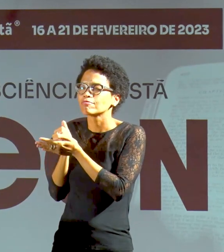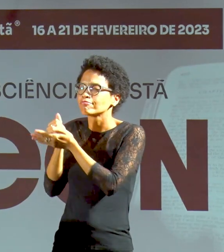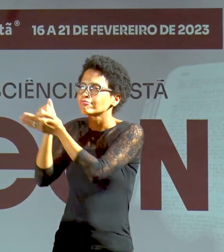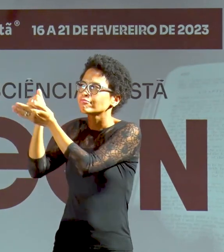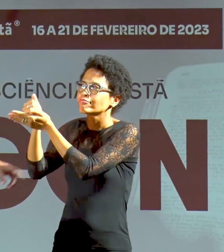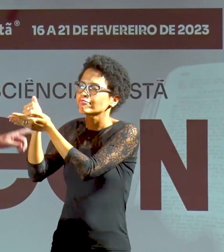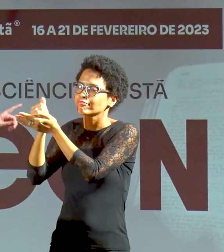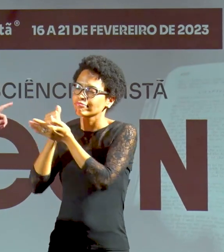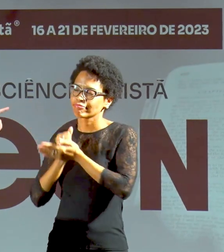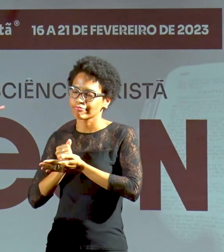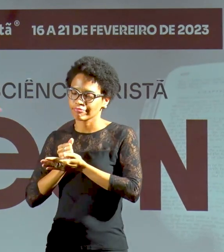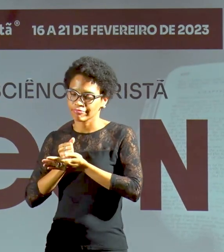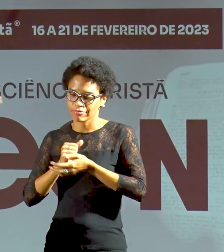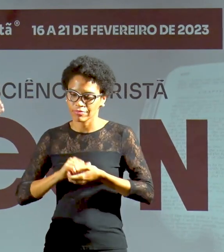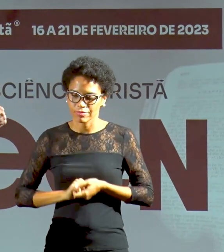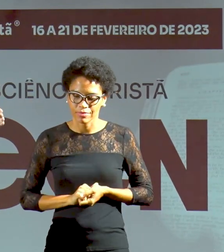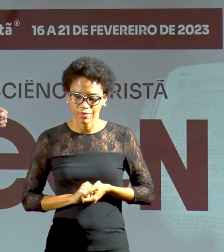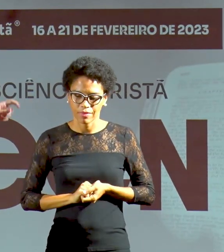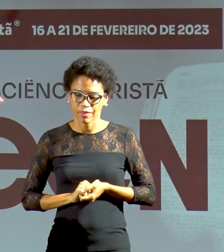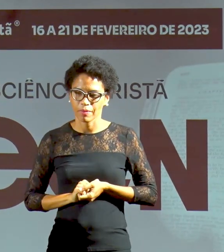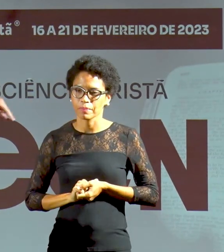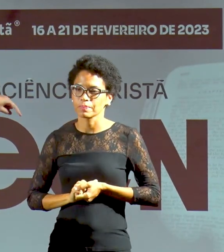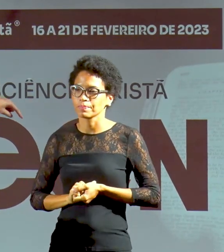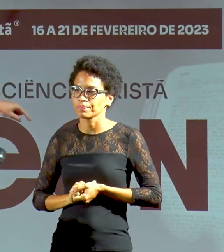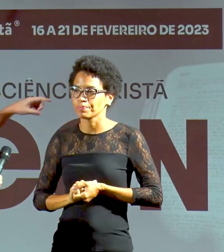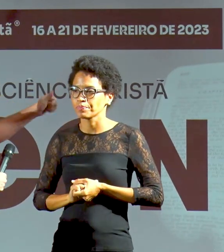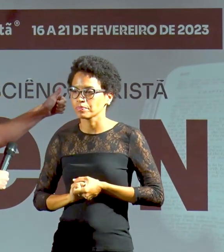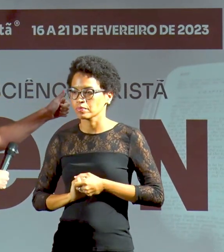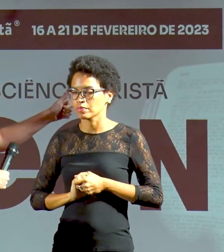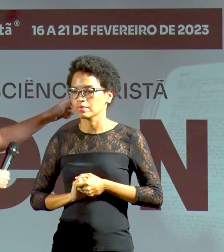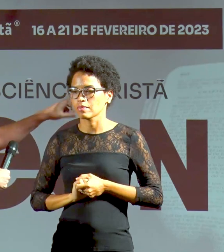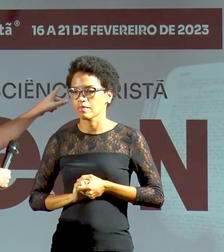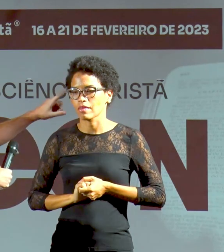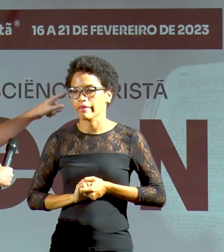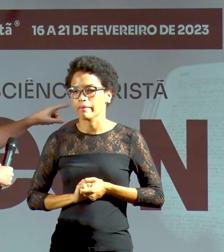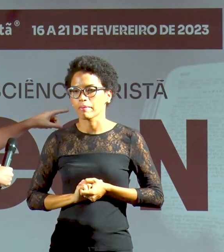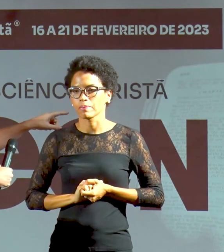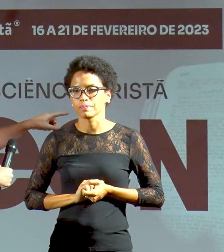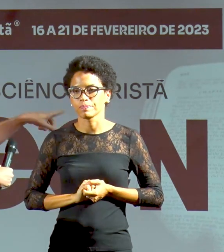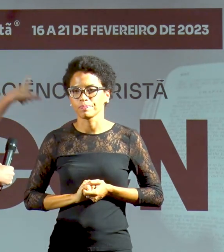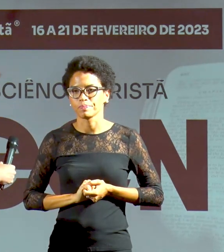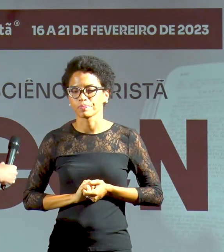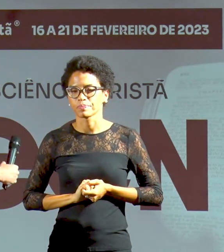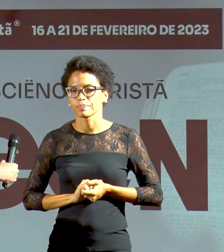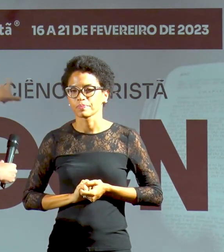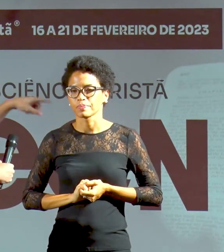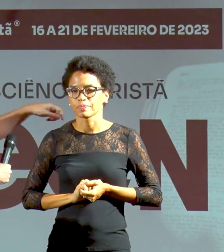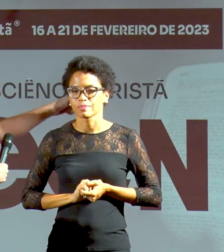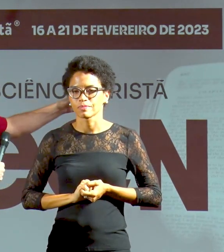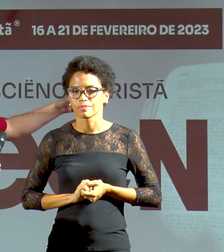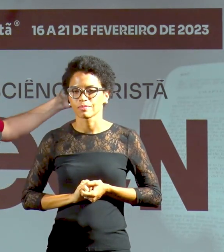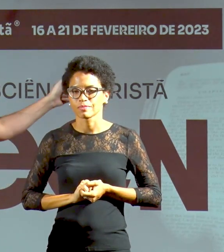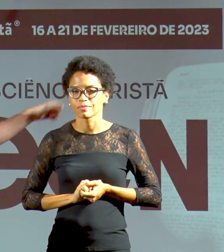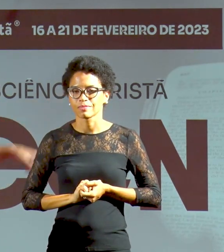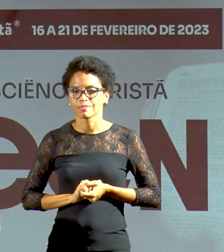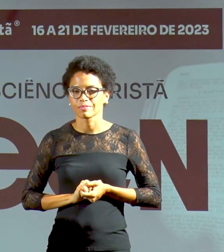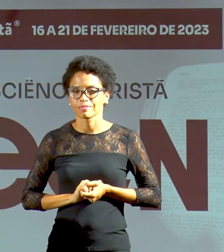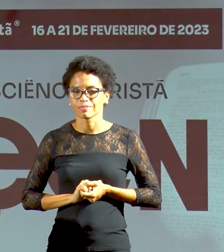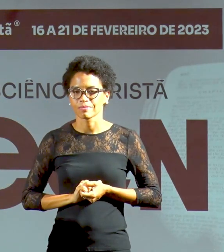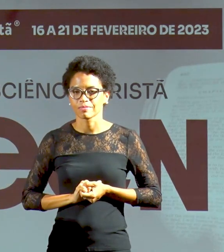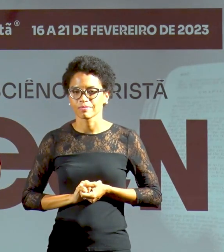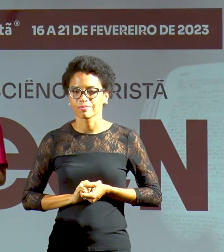pessoal são de boa não atrapalha não viu se eles não conseguirem verão